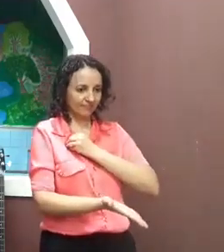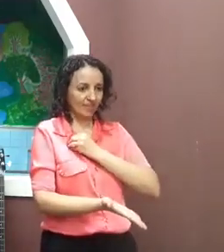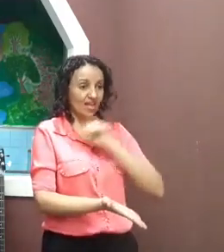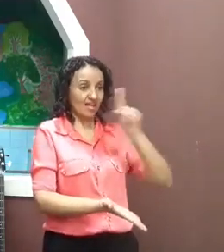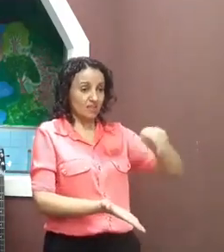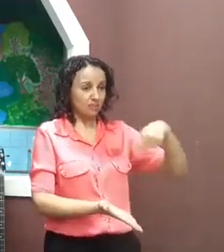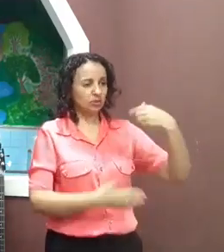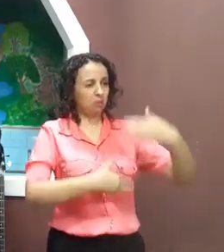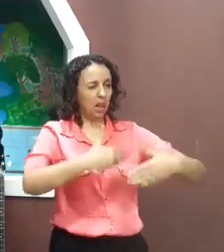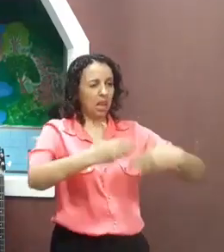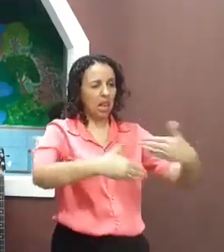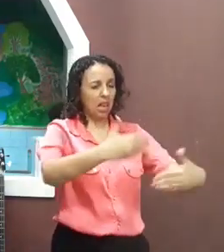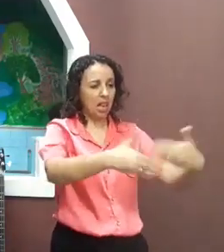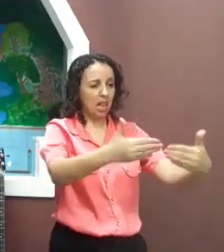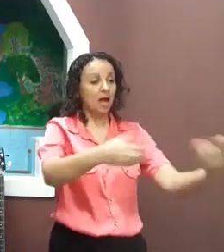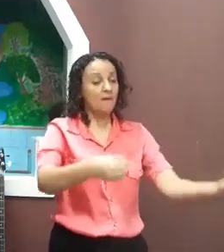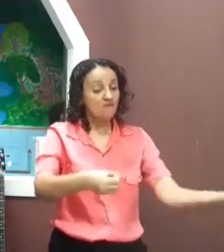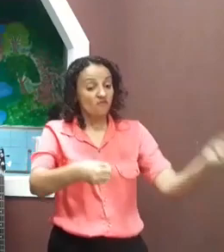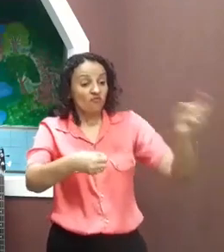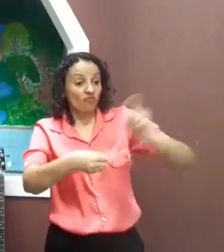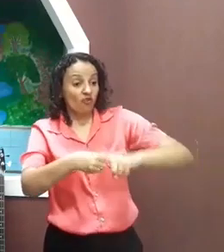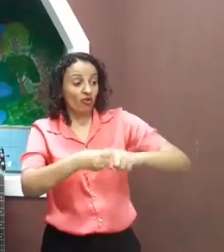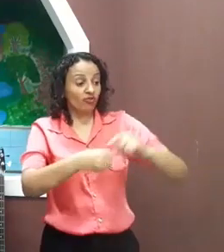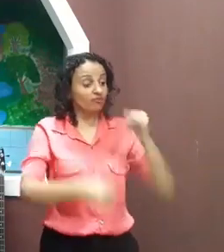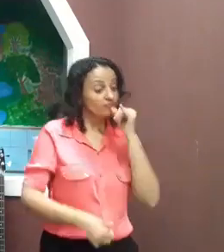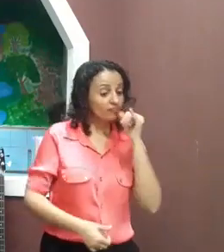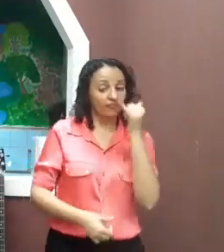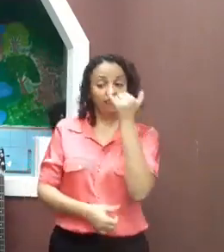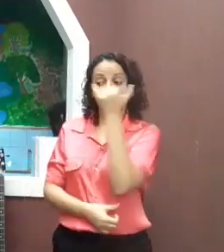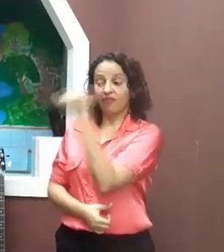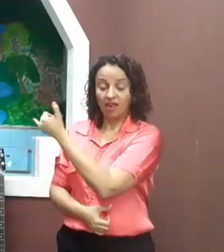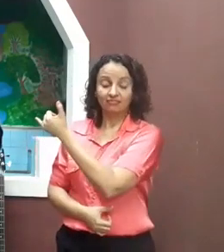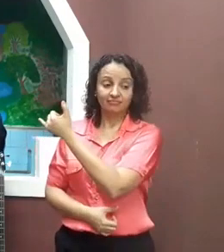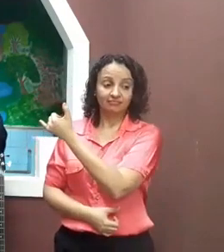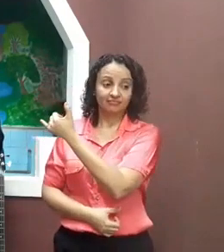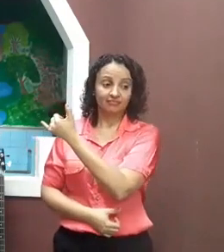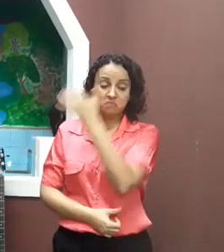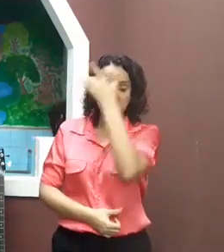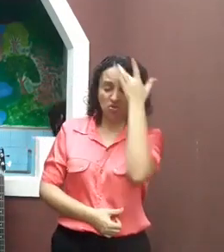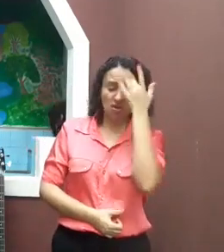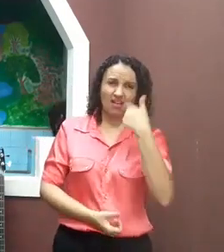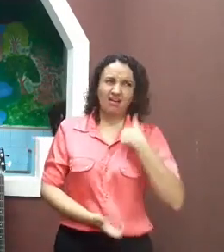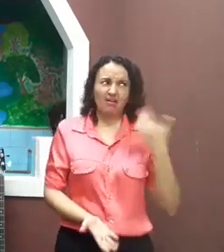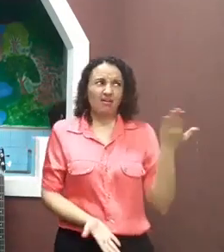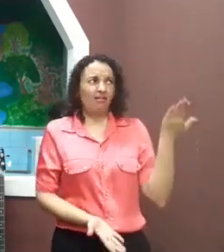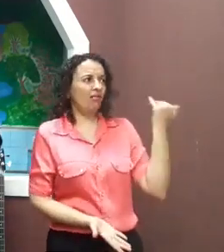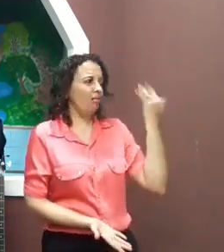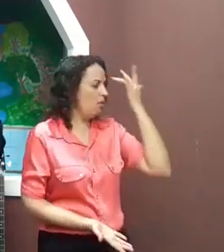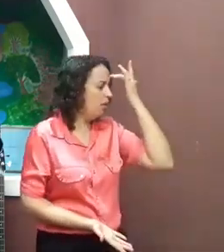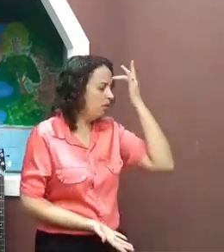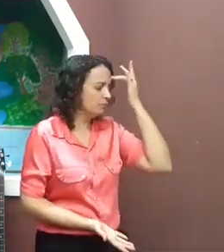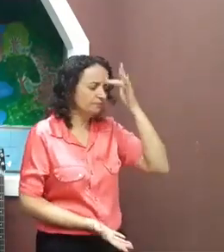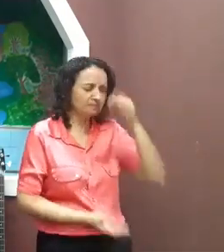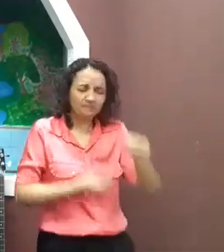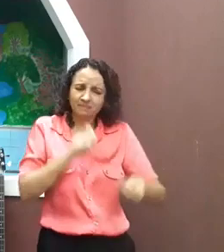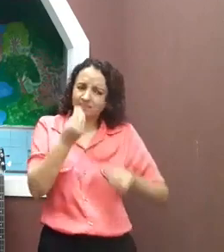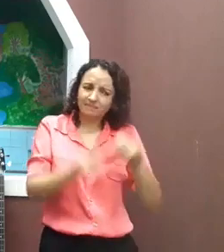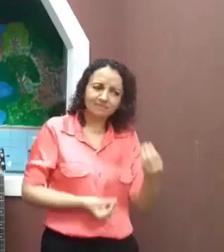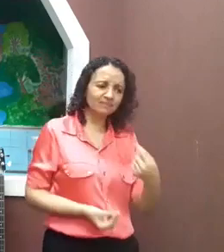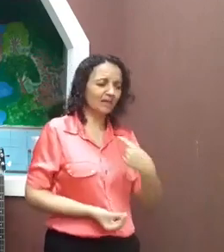sei, pastor, por que eu caí nisso. Eu não sei, pastor, por que eu me envolvi dessa maneira. Eu